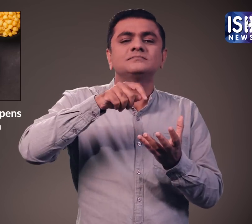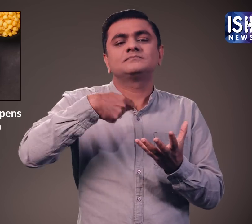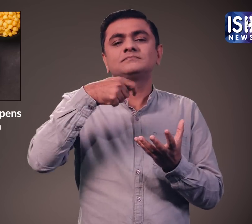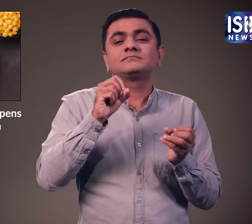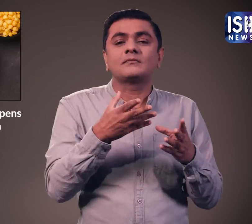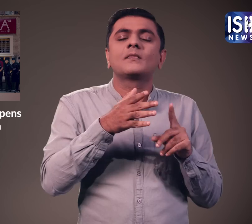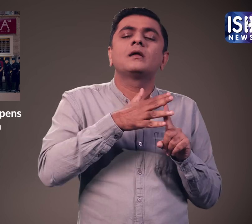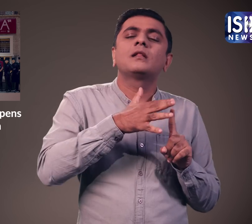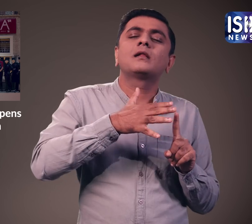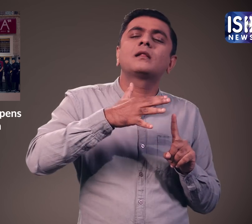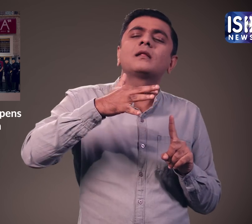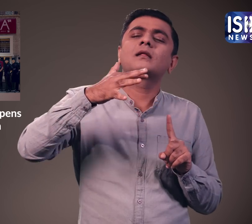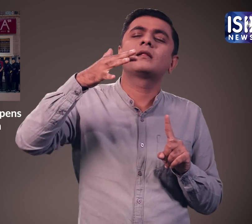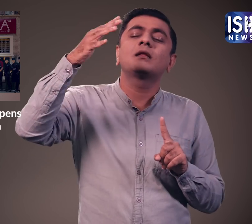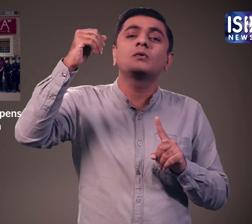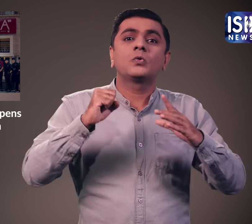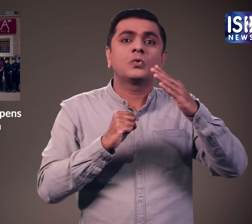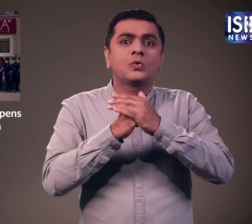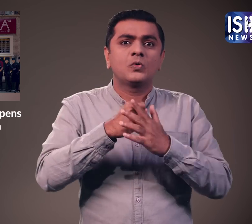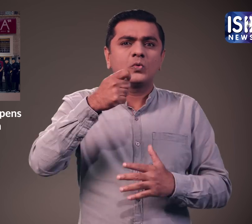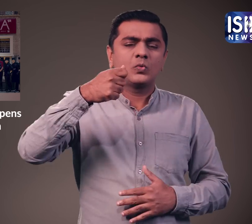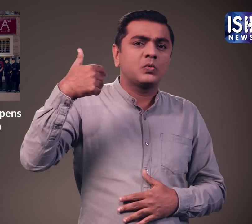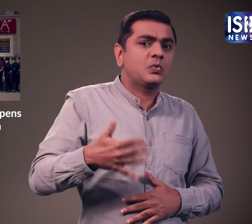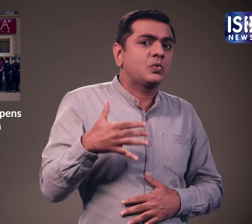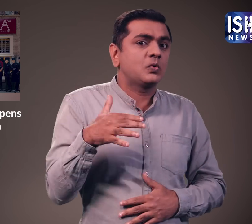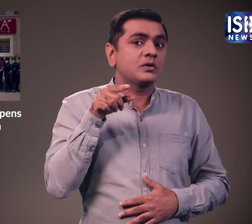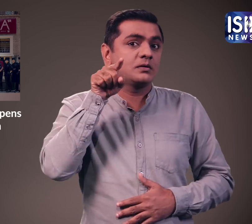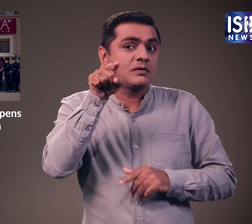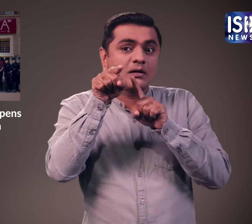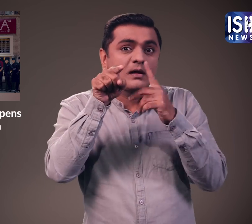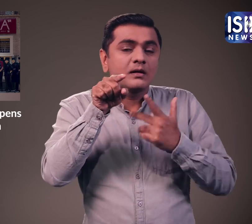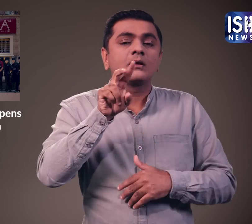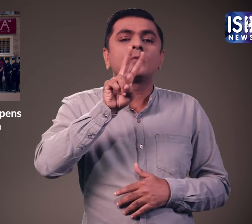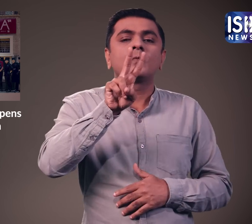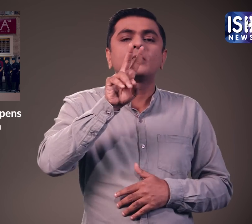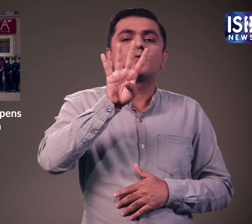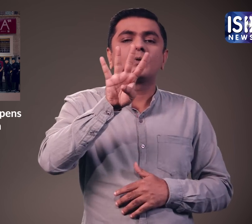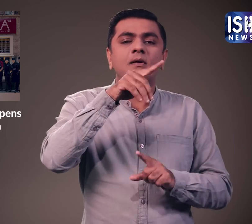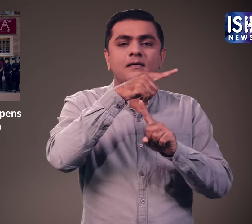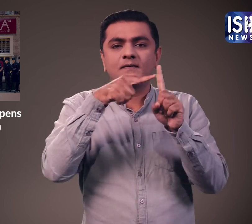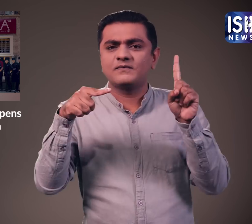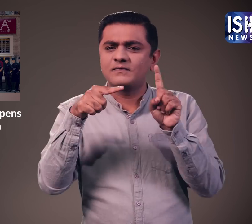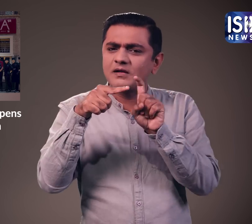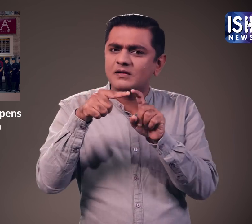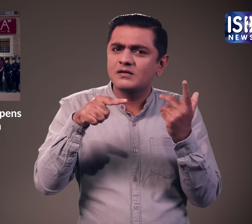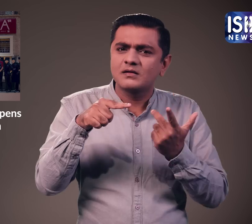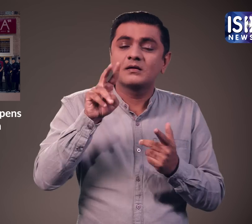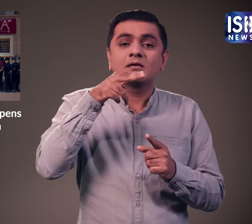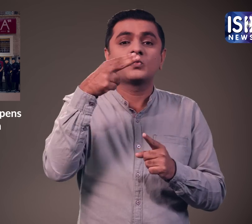जबकि सबसे महंग्या व्यंजन है तंदूरी लॉब्स्टर। इसकी